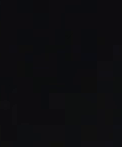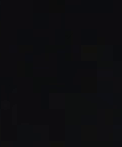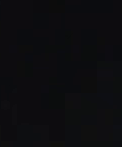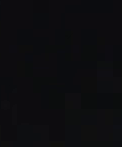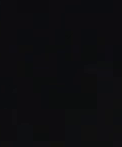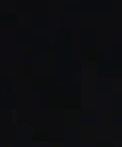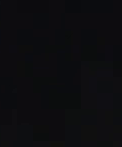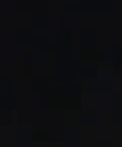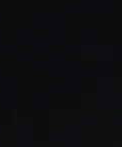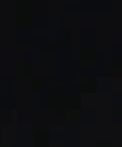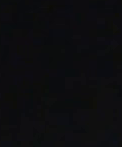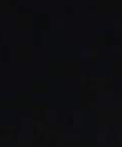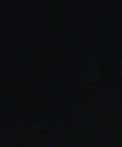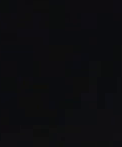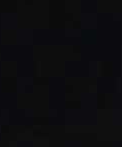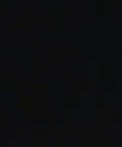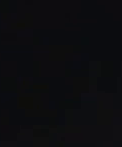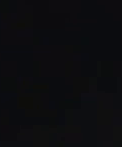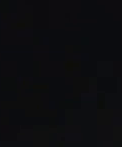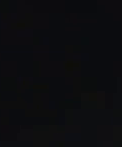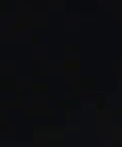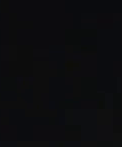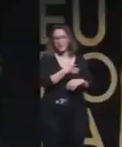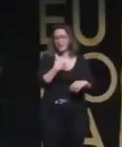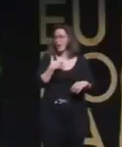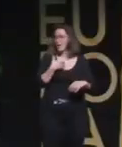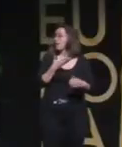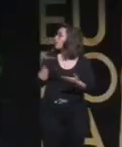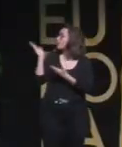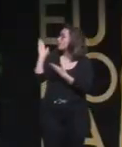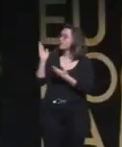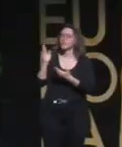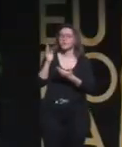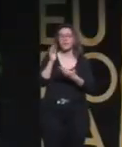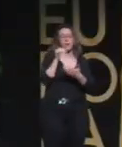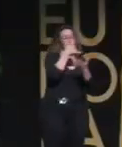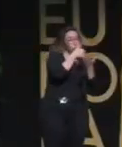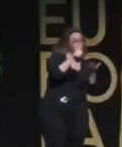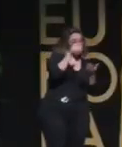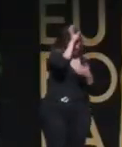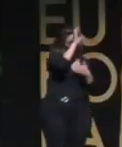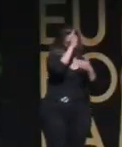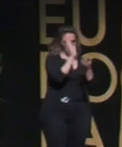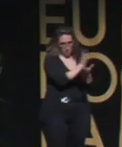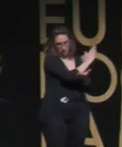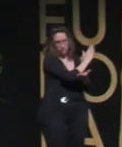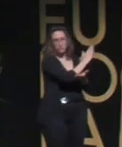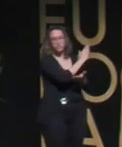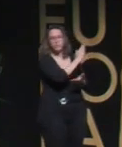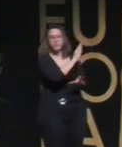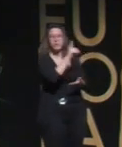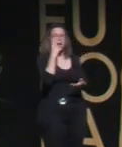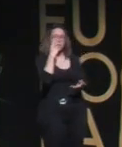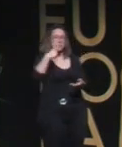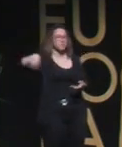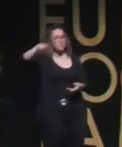No sé cómo vamos de tiempo, yo creo que ya más o menos, pero os quería poner, aparte de la cita de Freud, a ver qué tipo de padre o de